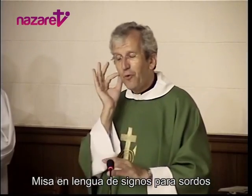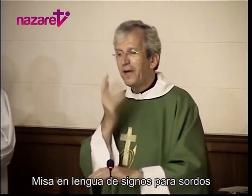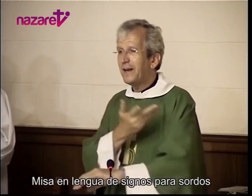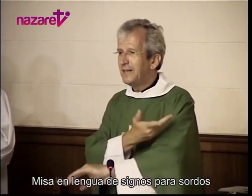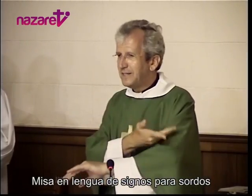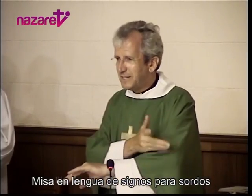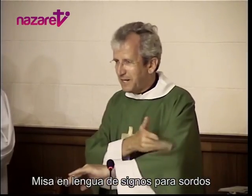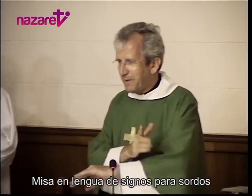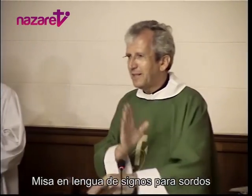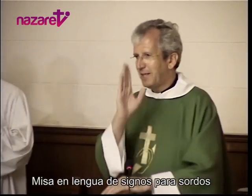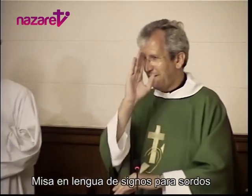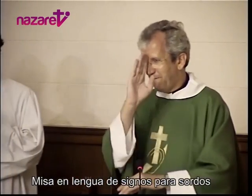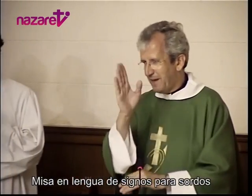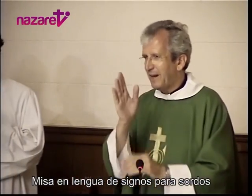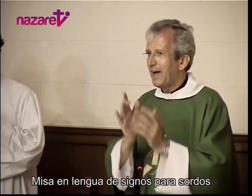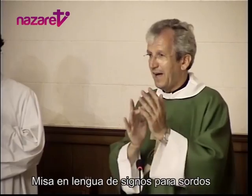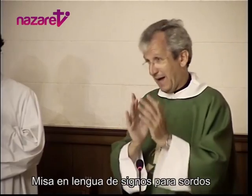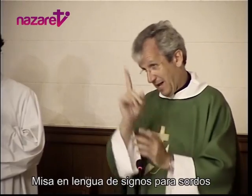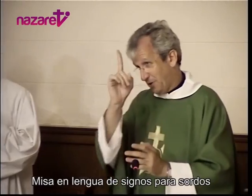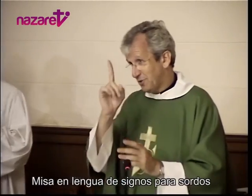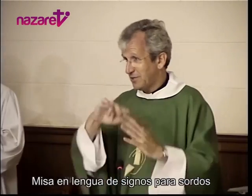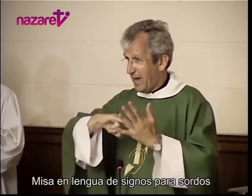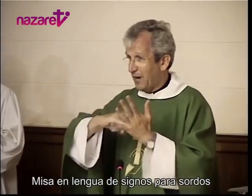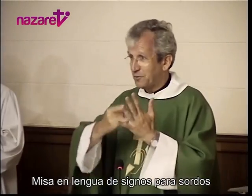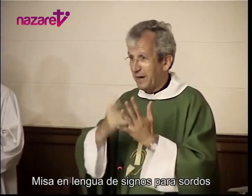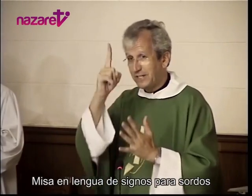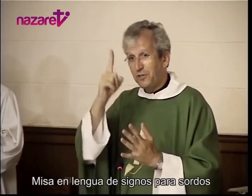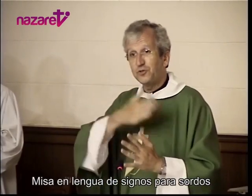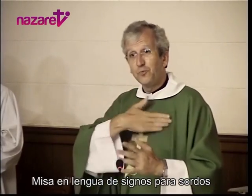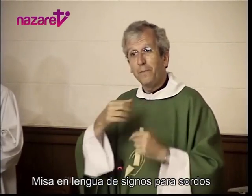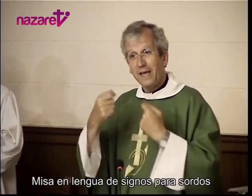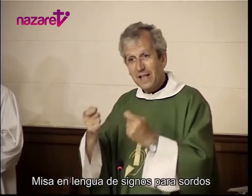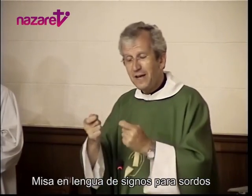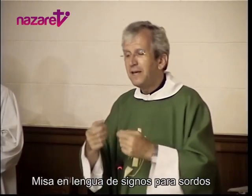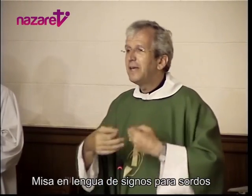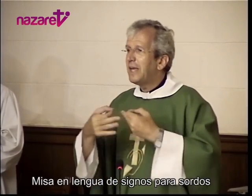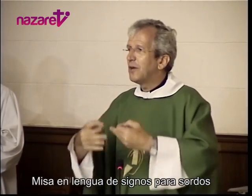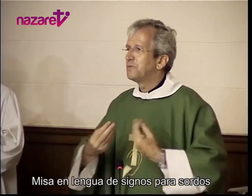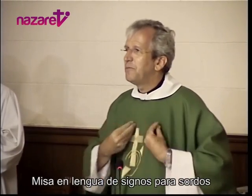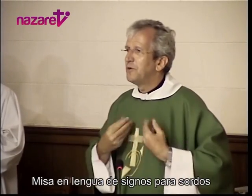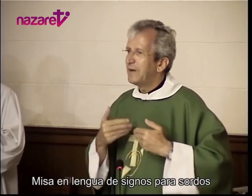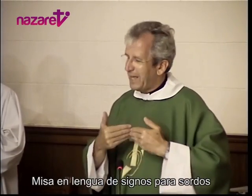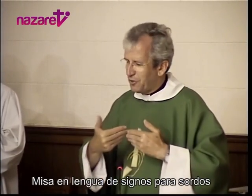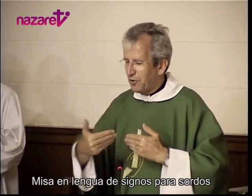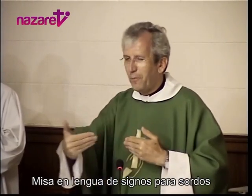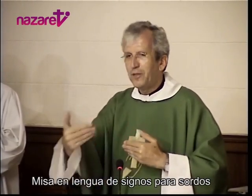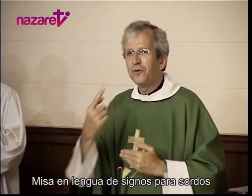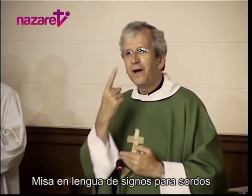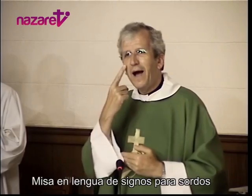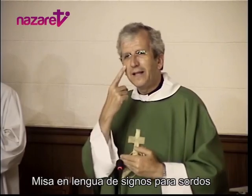mujer sirviente, fiel a Dios, a los planes que Dios tuvo para ella y que los vivió en todo momento